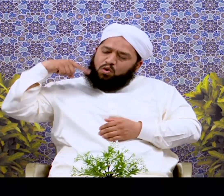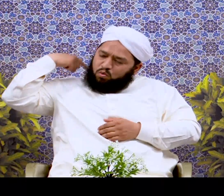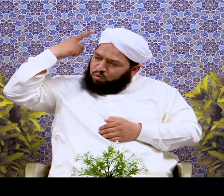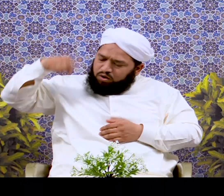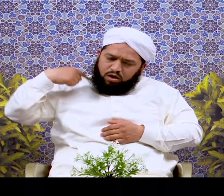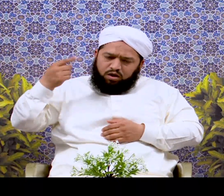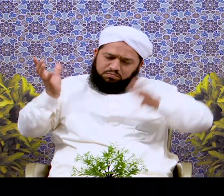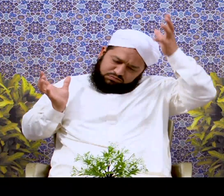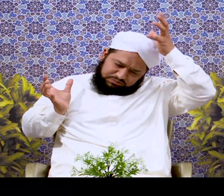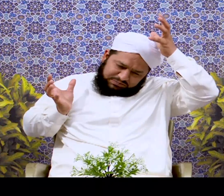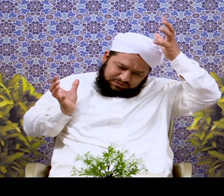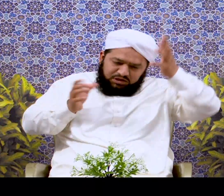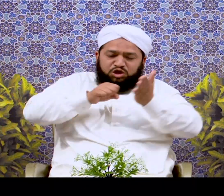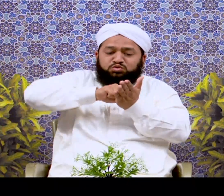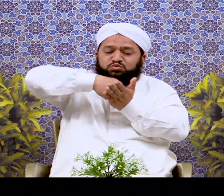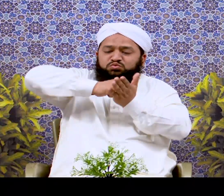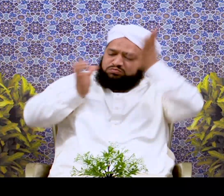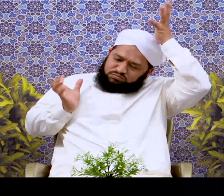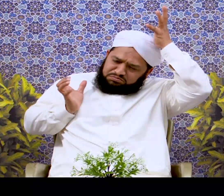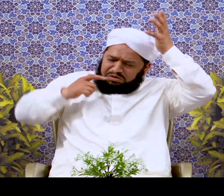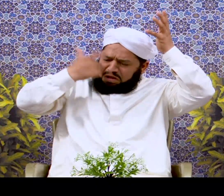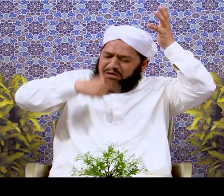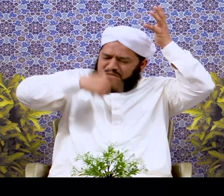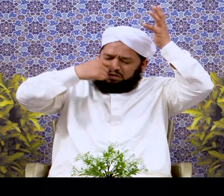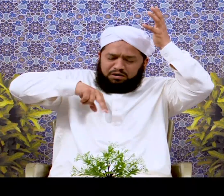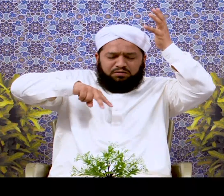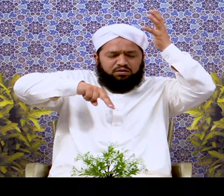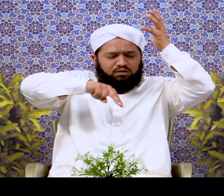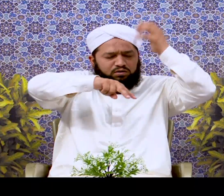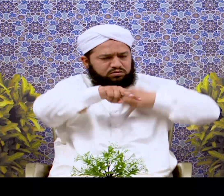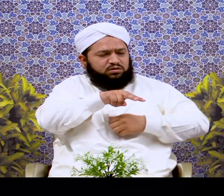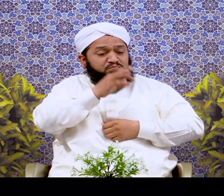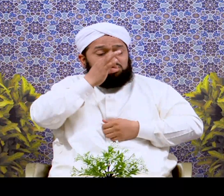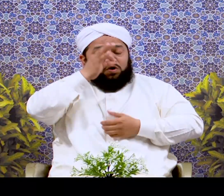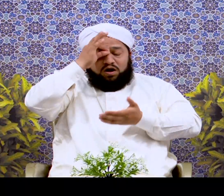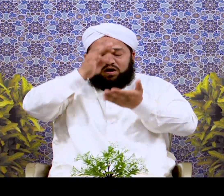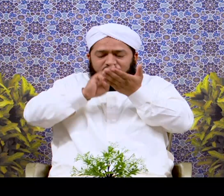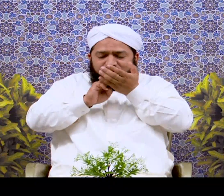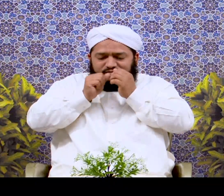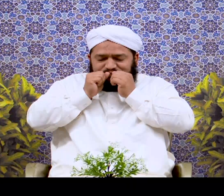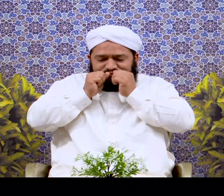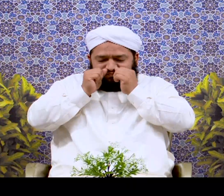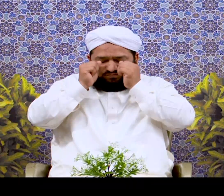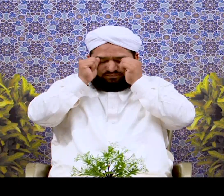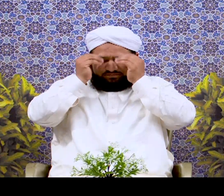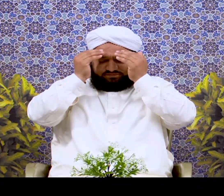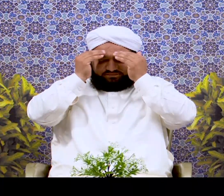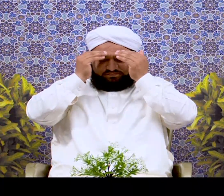ایک کنیز کو دیکھا جو کندھے پر آٹے کا تھیلا اٹھائے روتی ہوئی جا رہی تھی۔ غمخوار نبی صلی اللہ